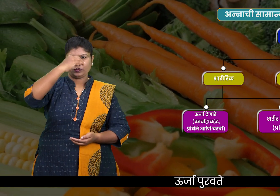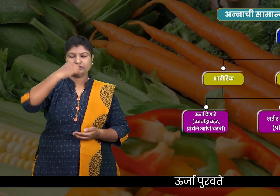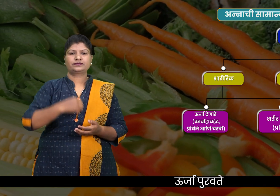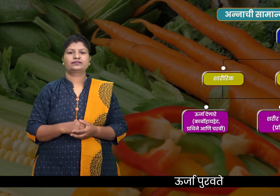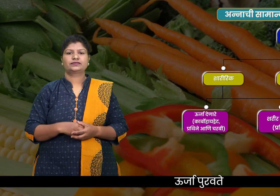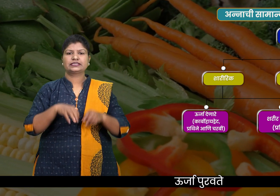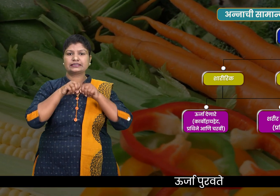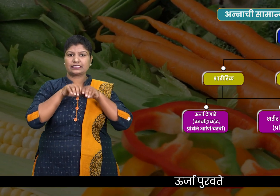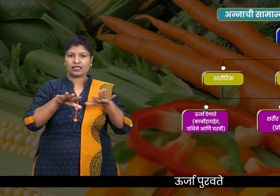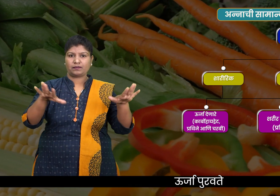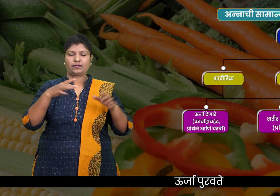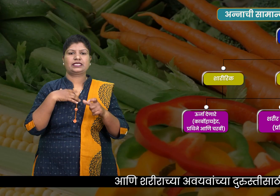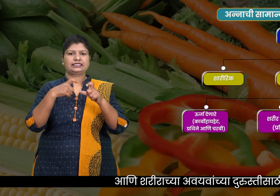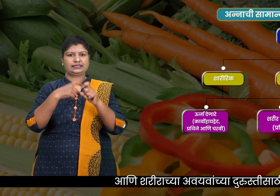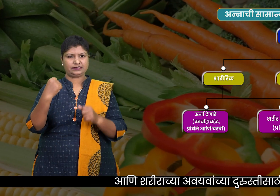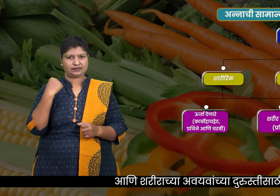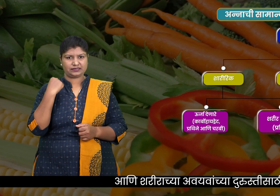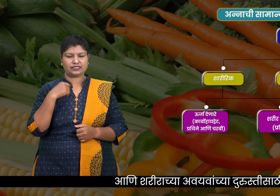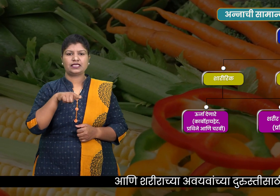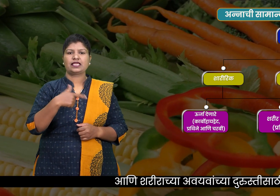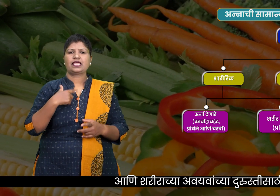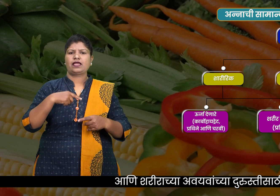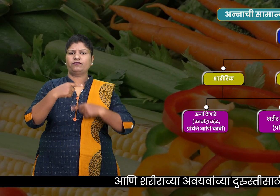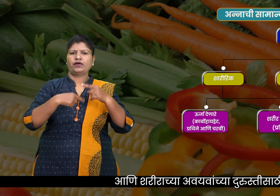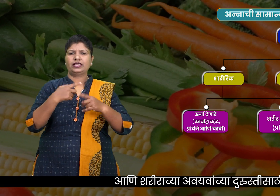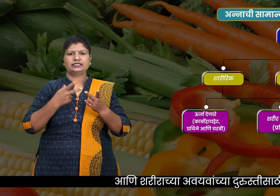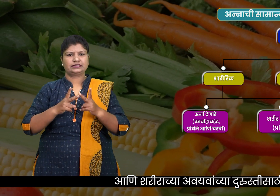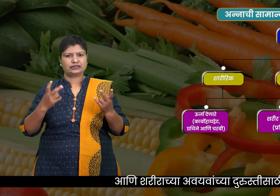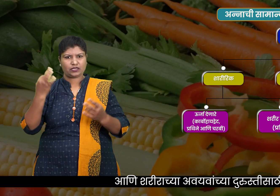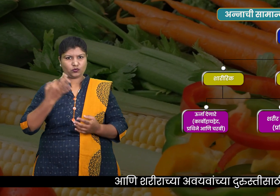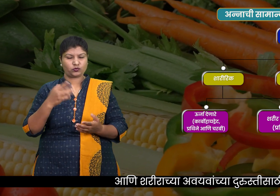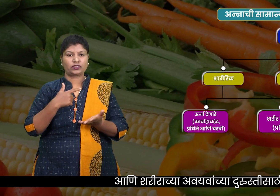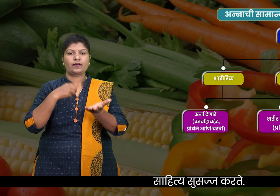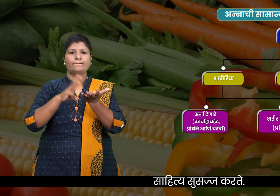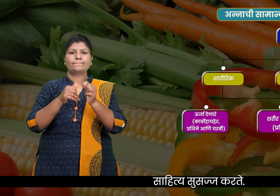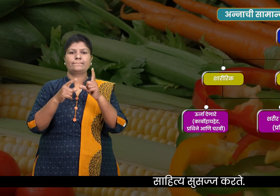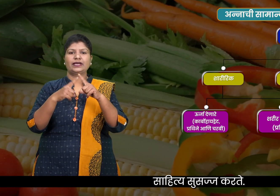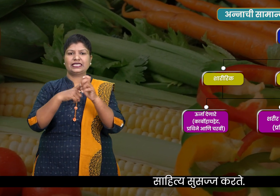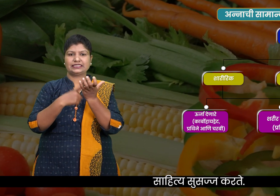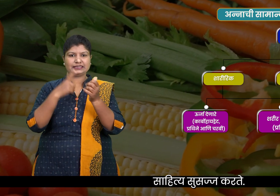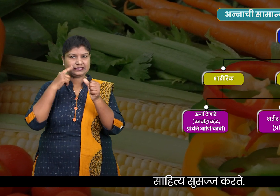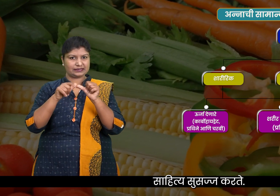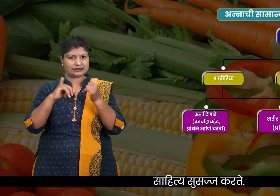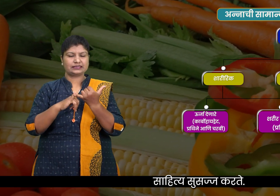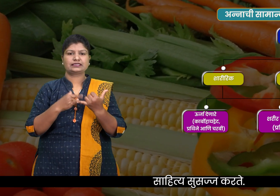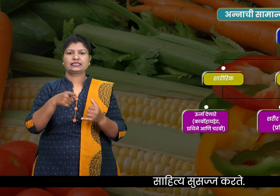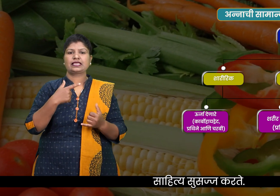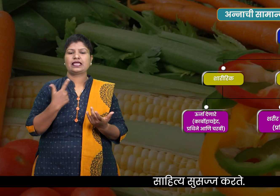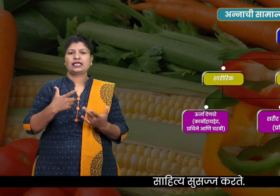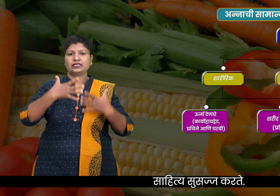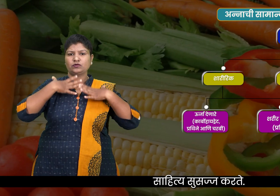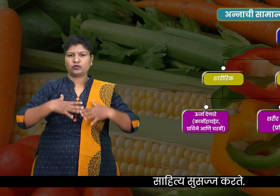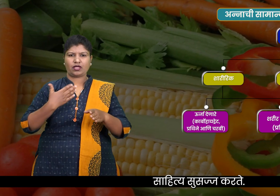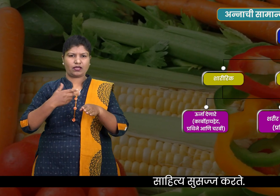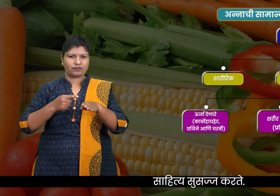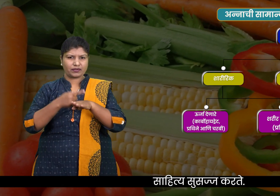ऊर्जा पुरवते आणि शरीराच्या अवयवांच्या दुरुस्तीसाठी साहित्य सुसज्ज करते.